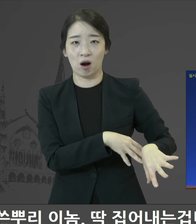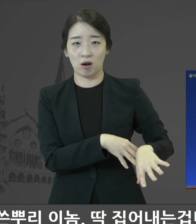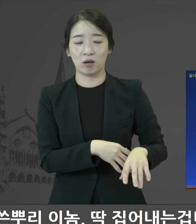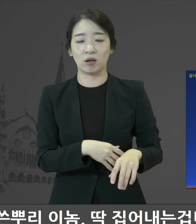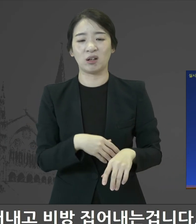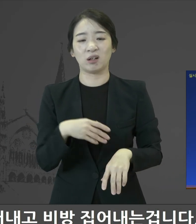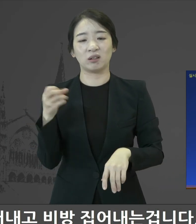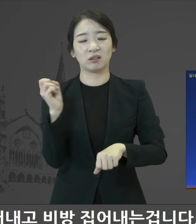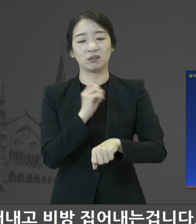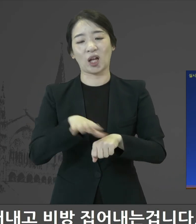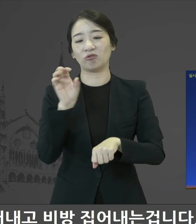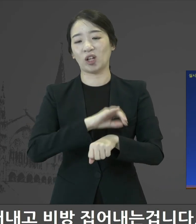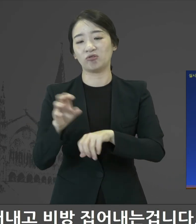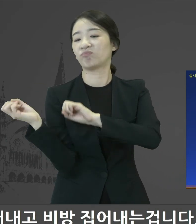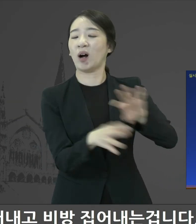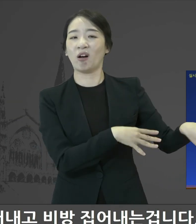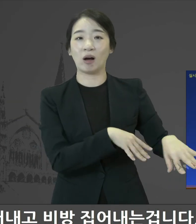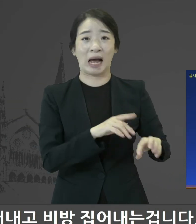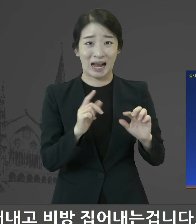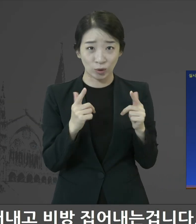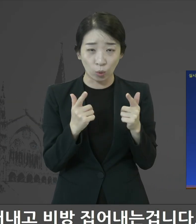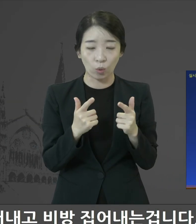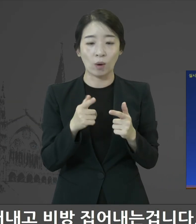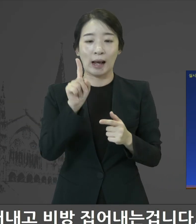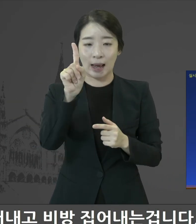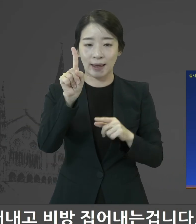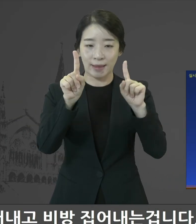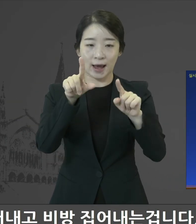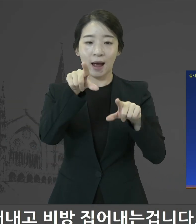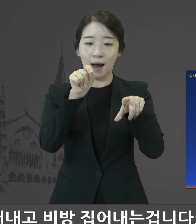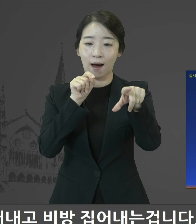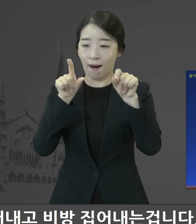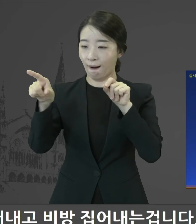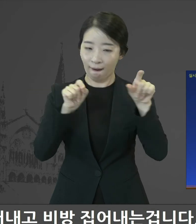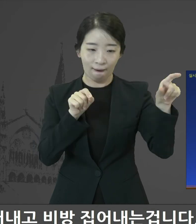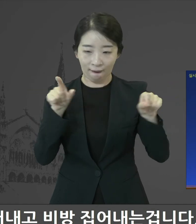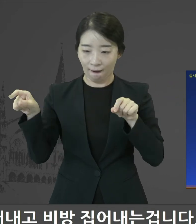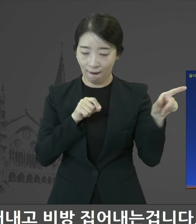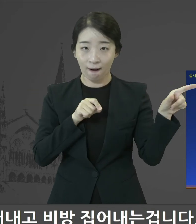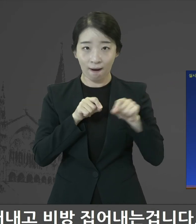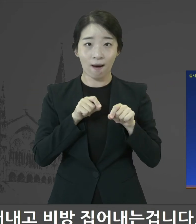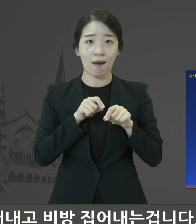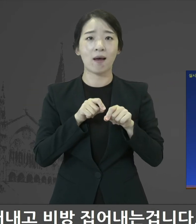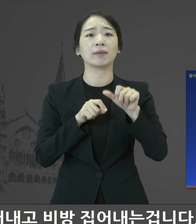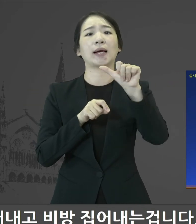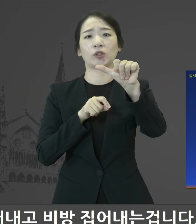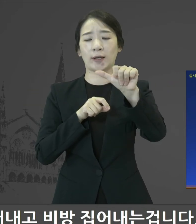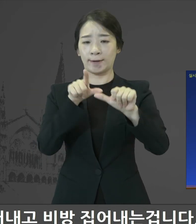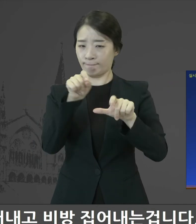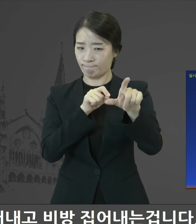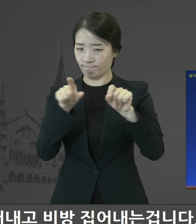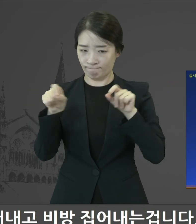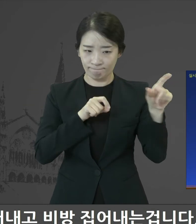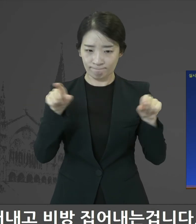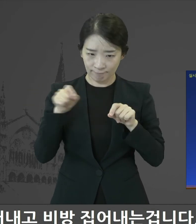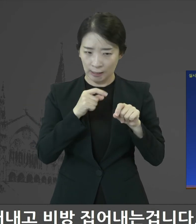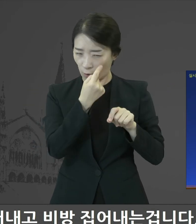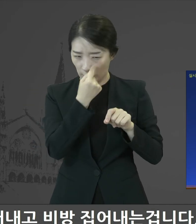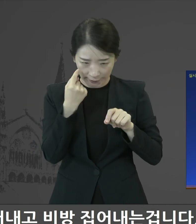대충 버리는 게 아니라 하나씩 하나씩 집어내어서 이 집어낸 것을